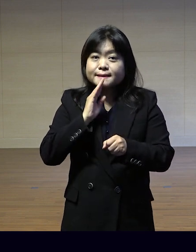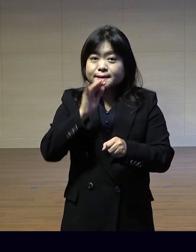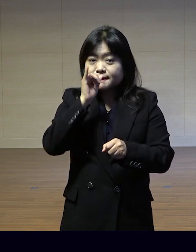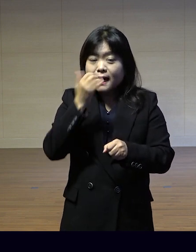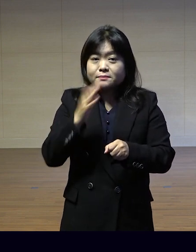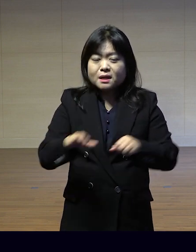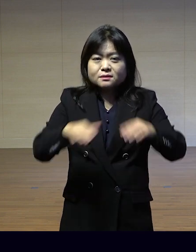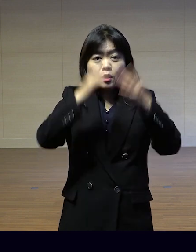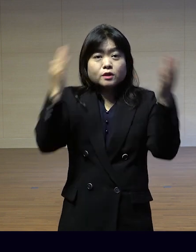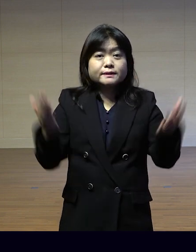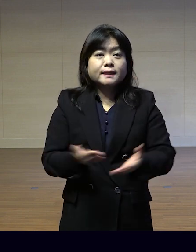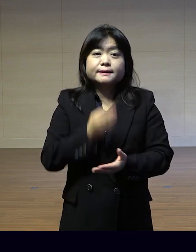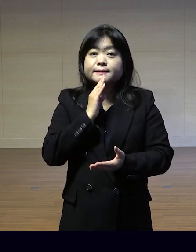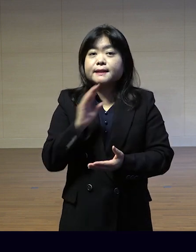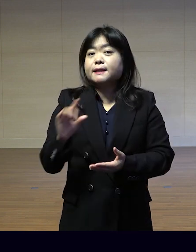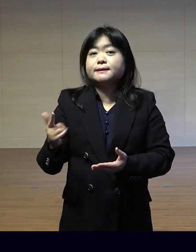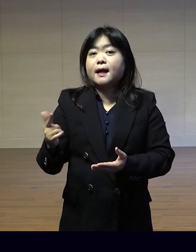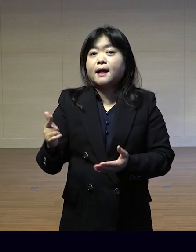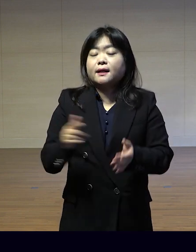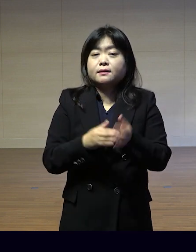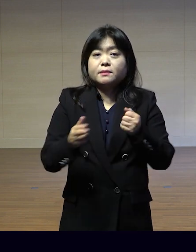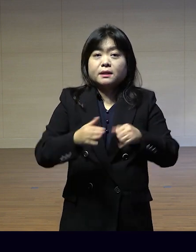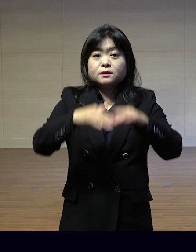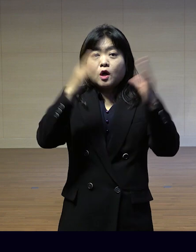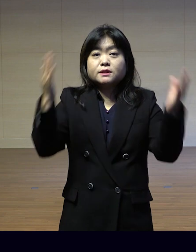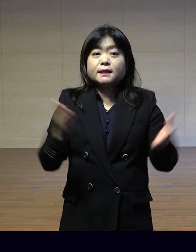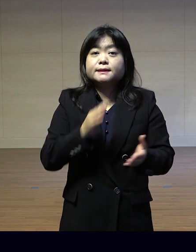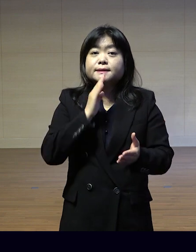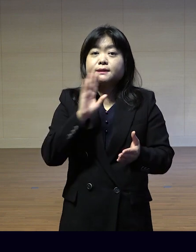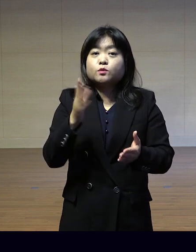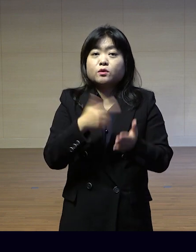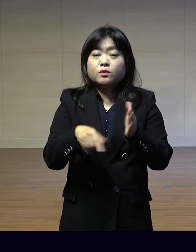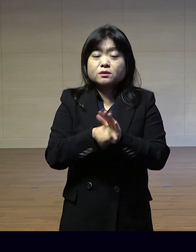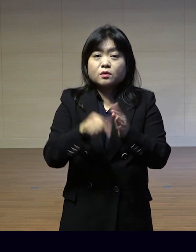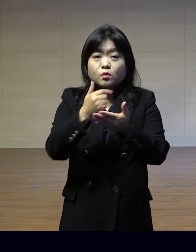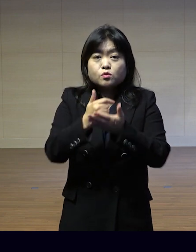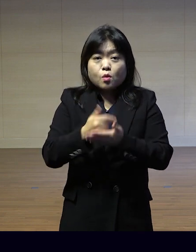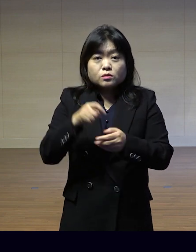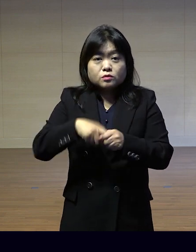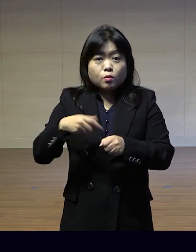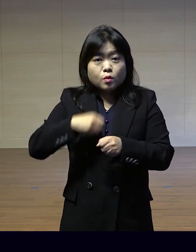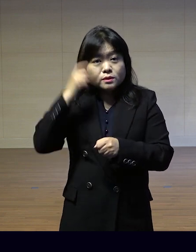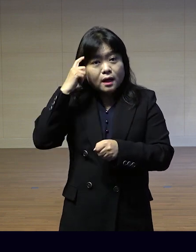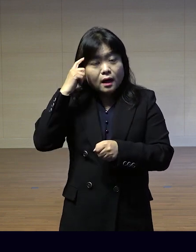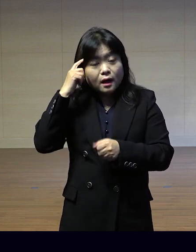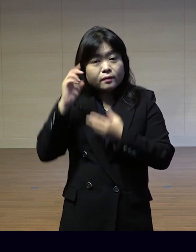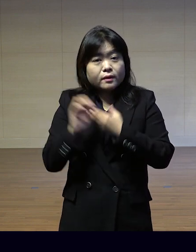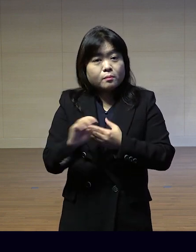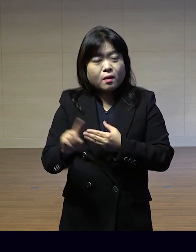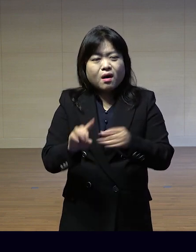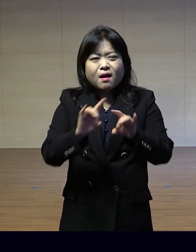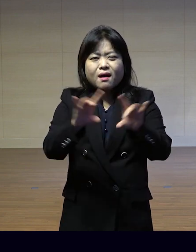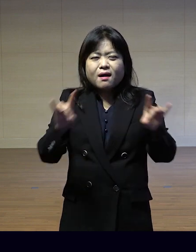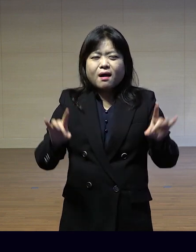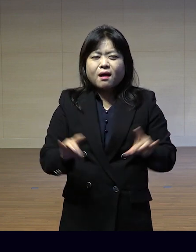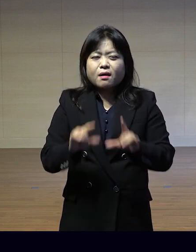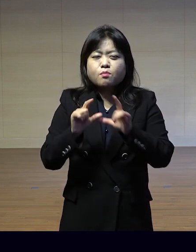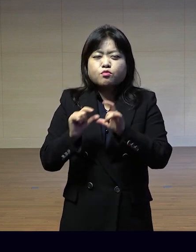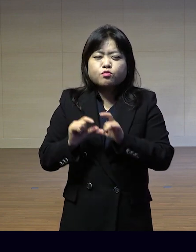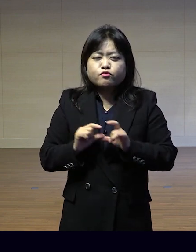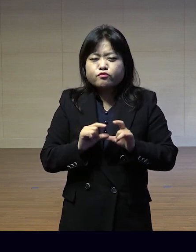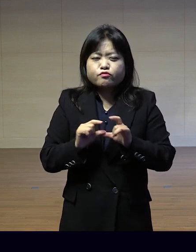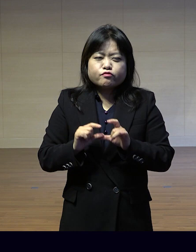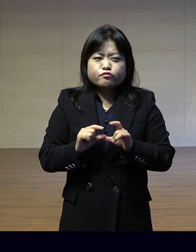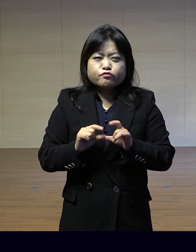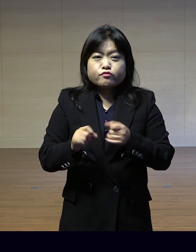전체의 진실은 아니다. 전체로 나가려면 우리가 순 논리적으로 생각한다면은 각각의